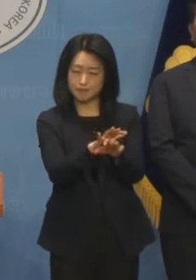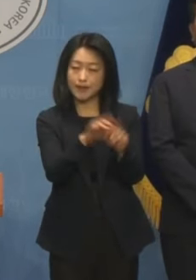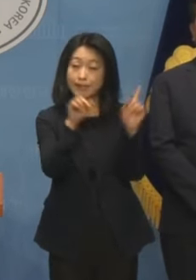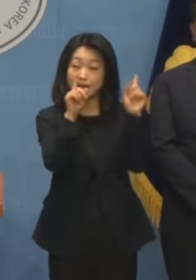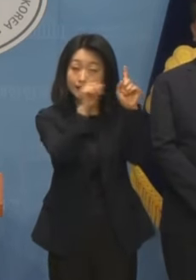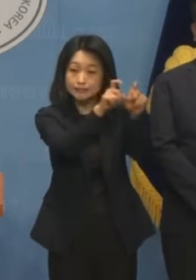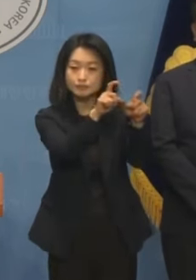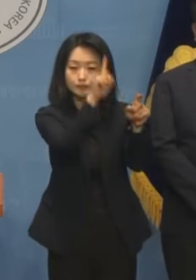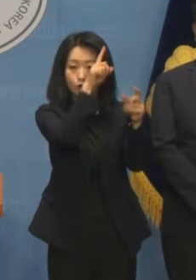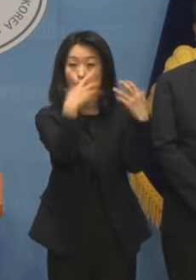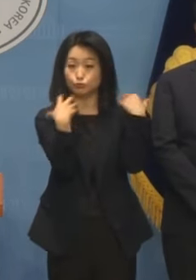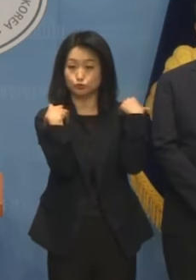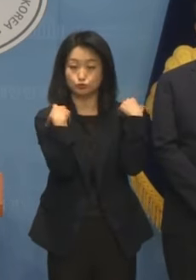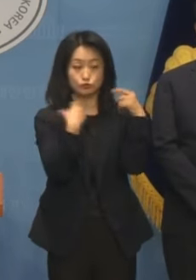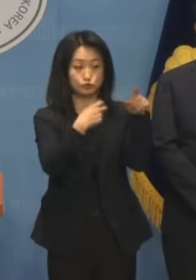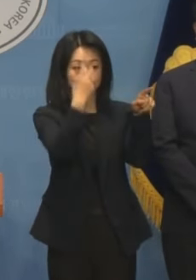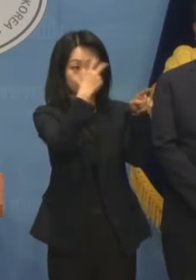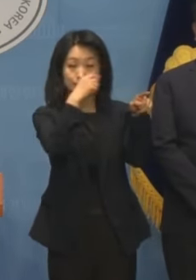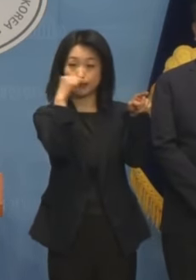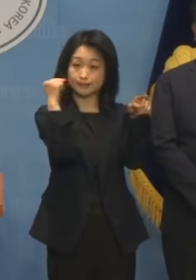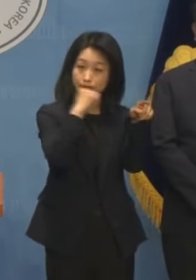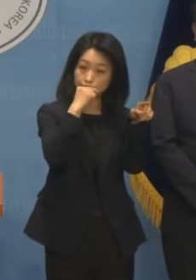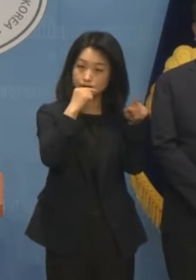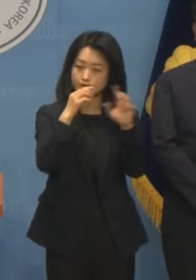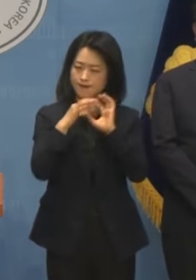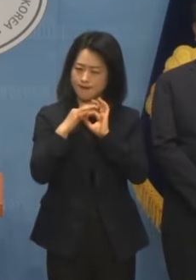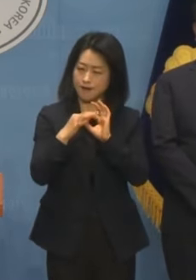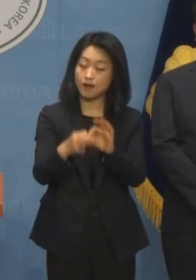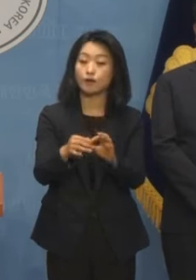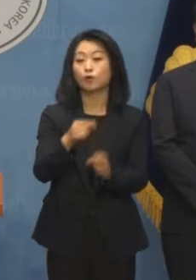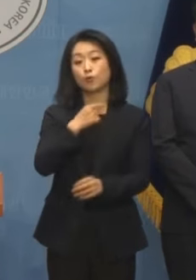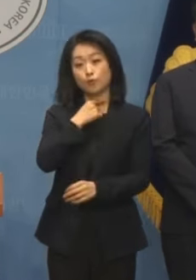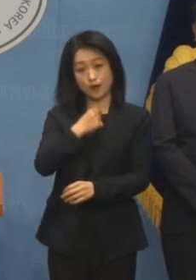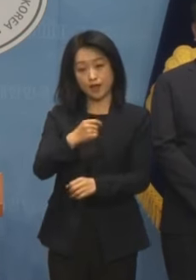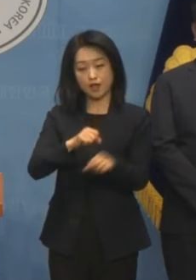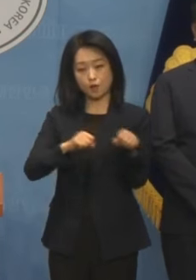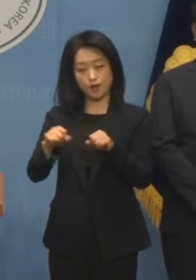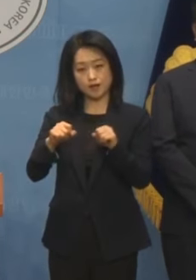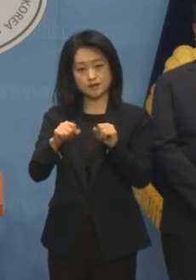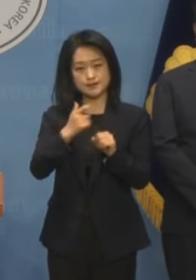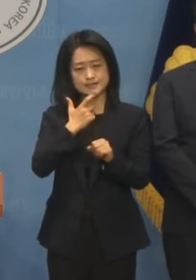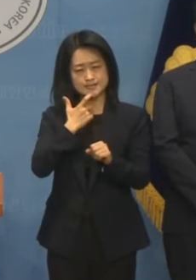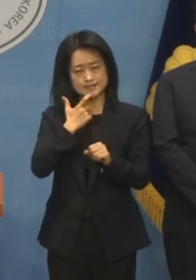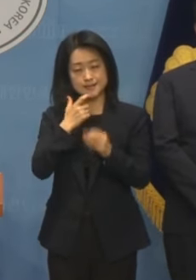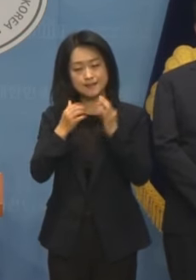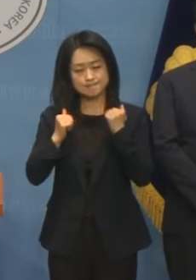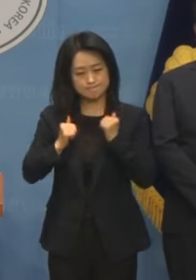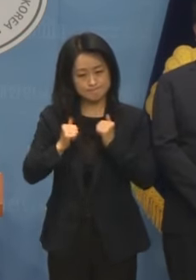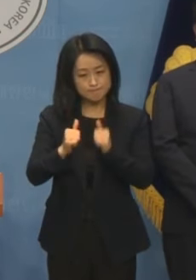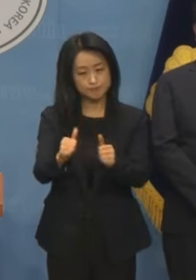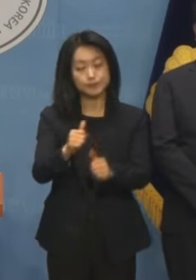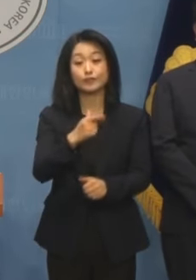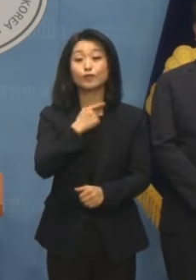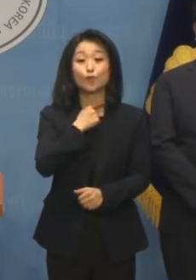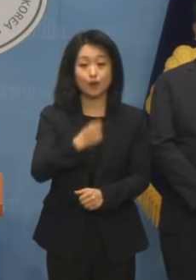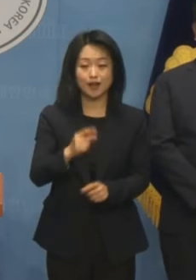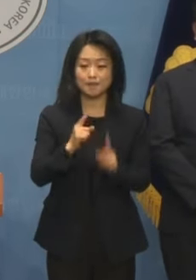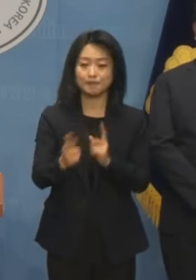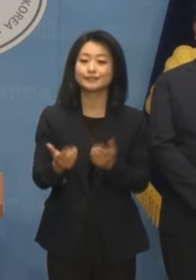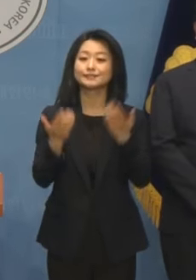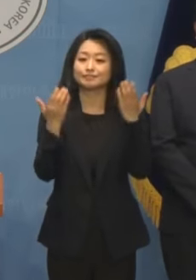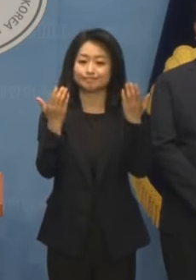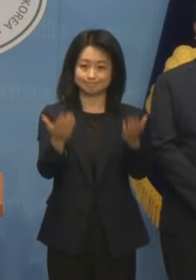의혹에 대해서 철저히 진상을 규명할 것이고 활동을 끝까지 이어나갈 것이다 라는